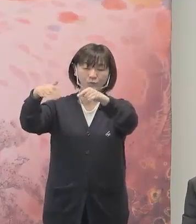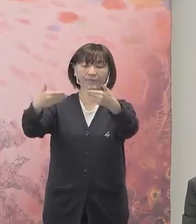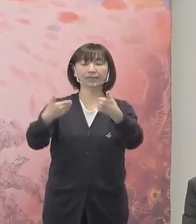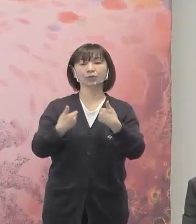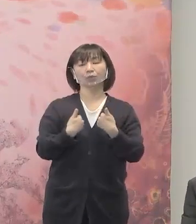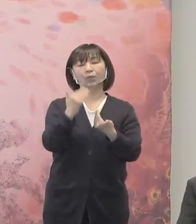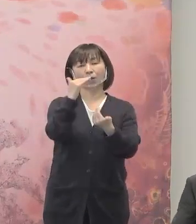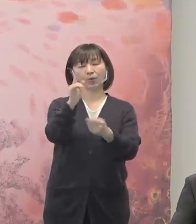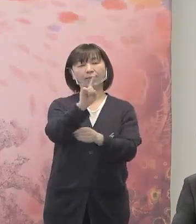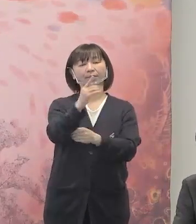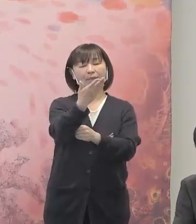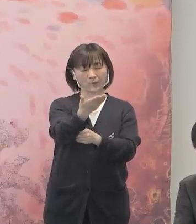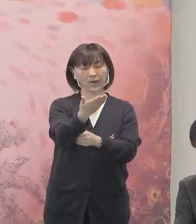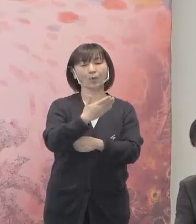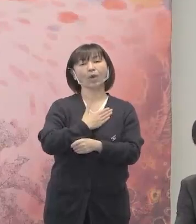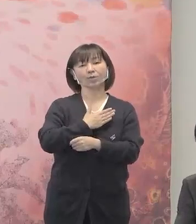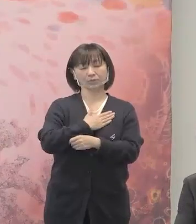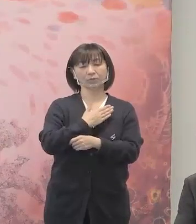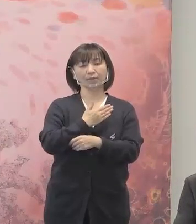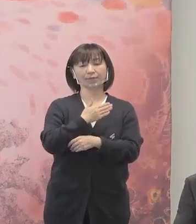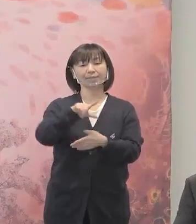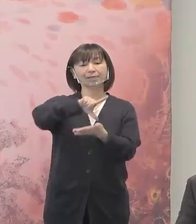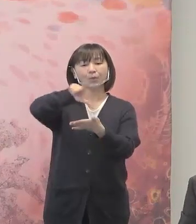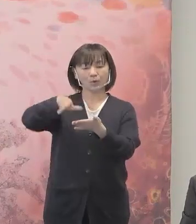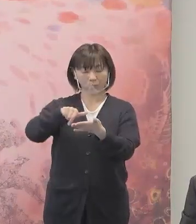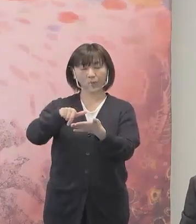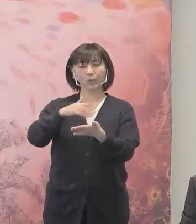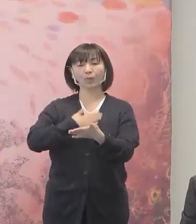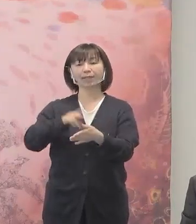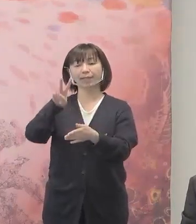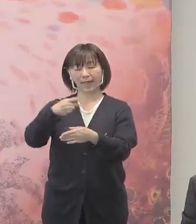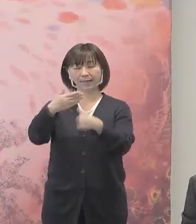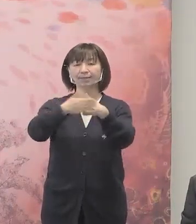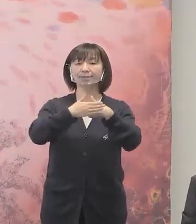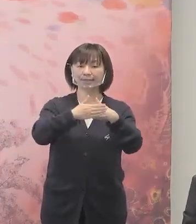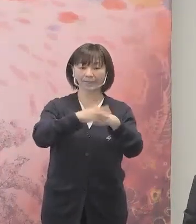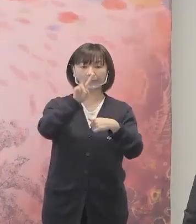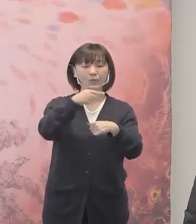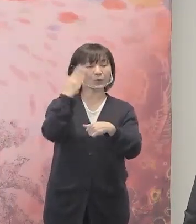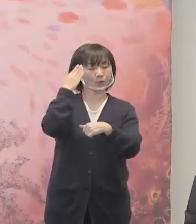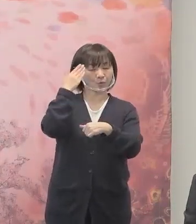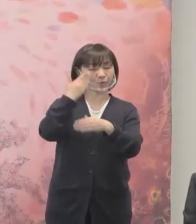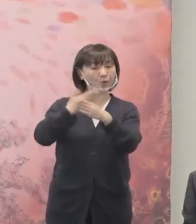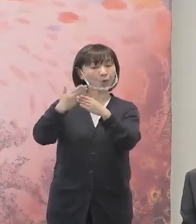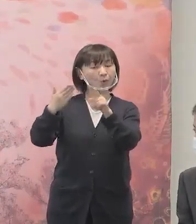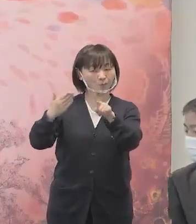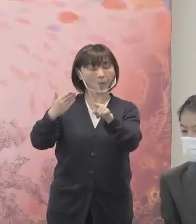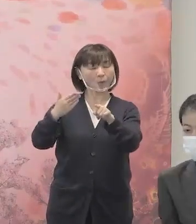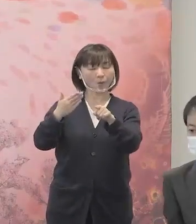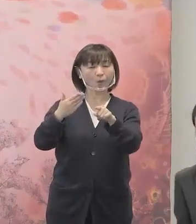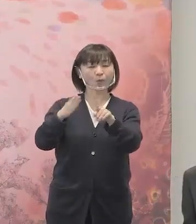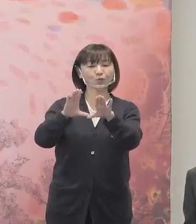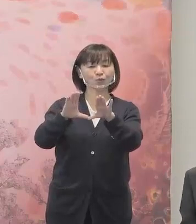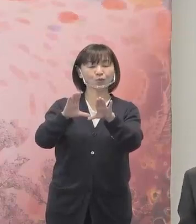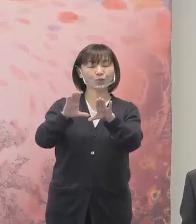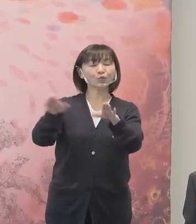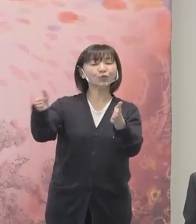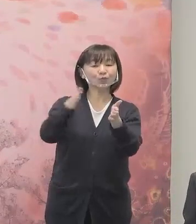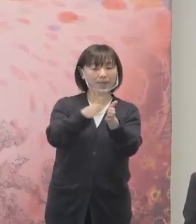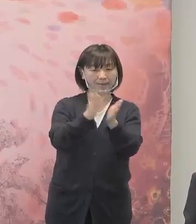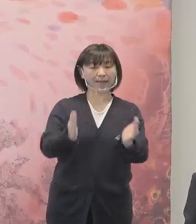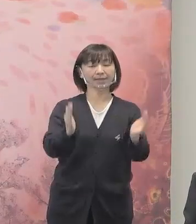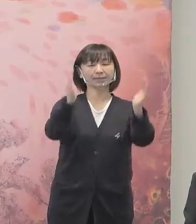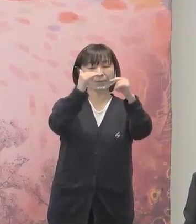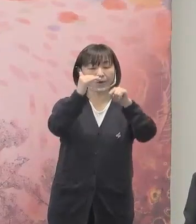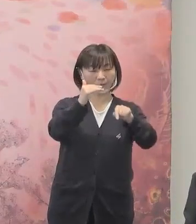要なこと、やはり地元の理解、体制、支援、寮も含めたハード整備、そして、い